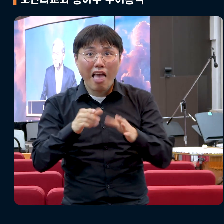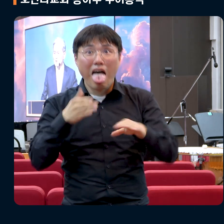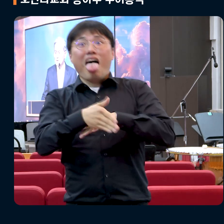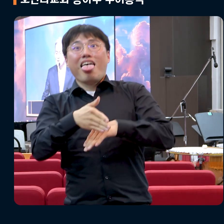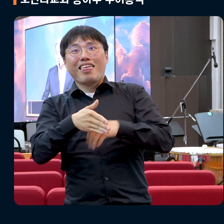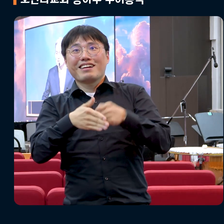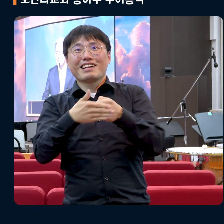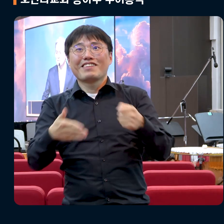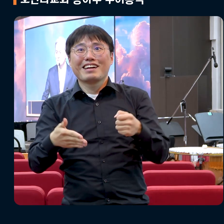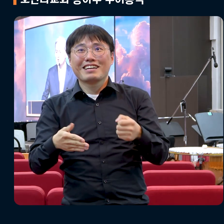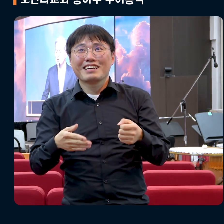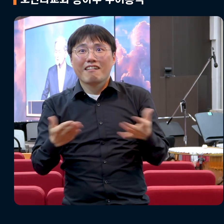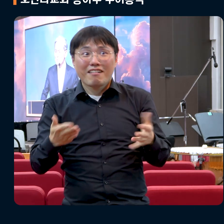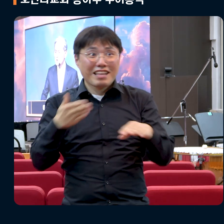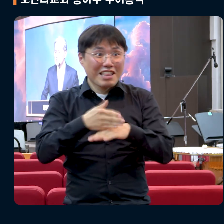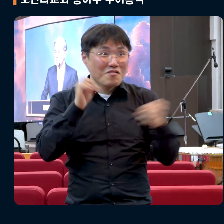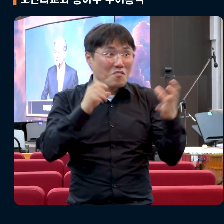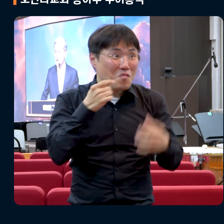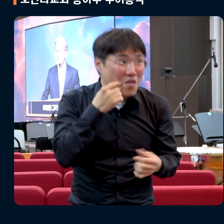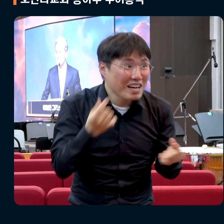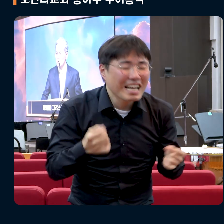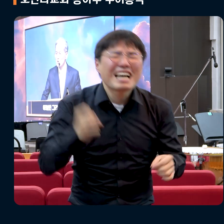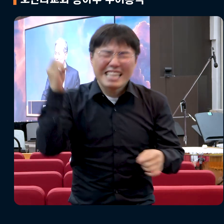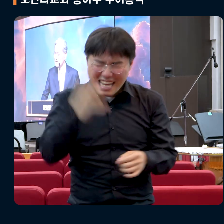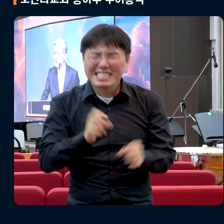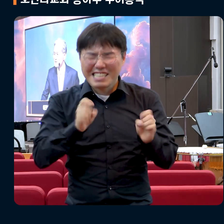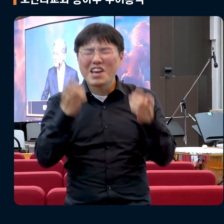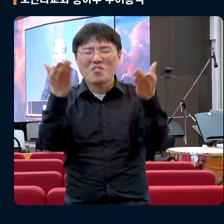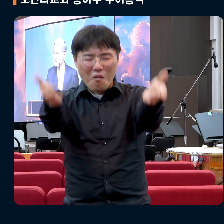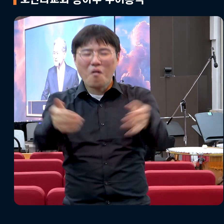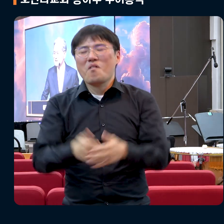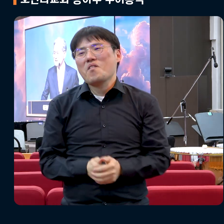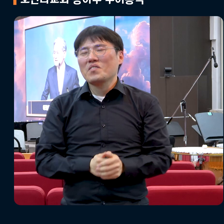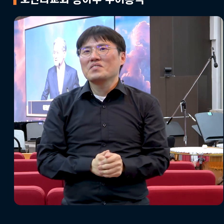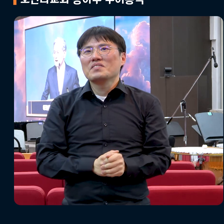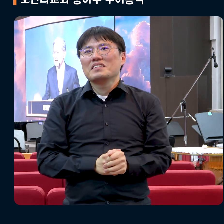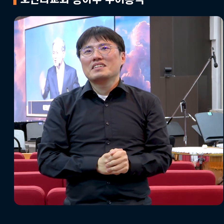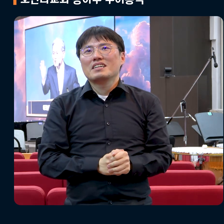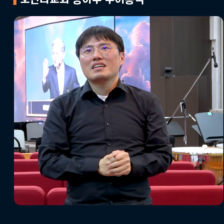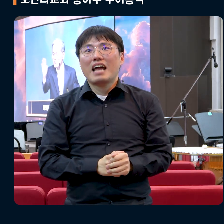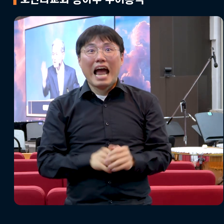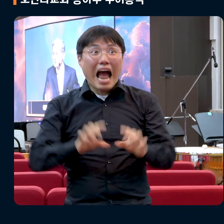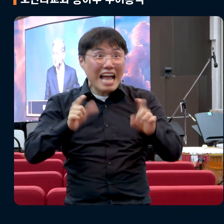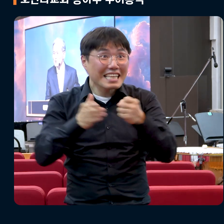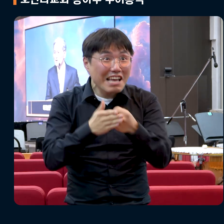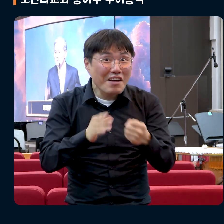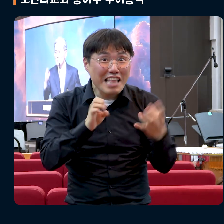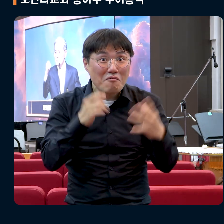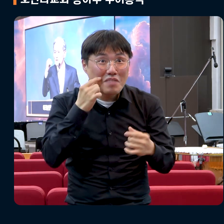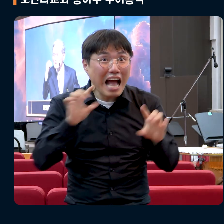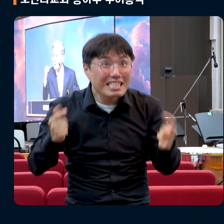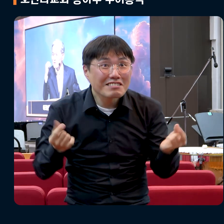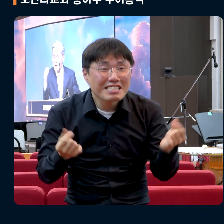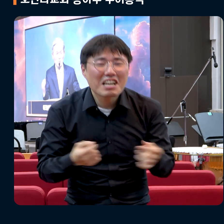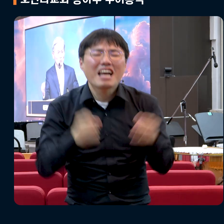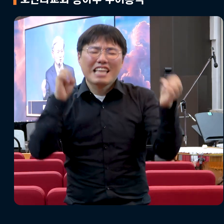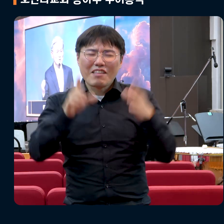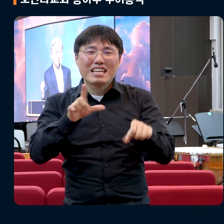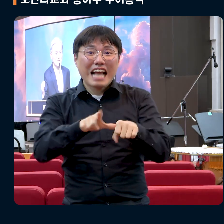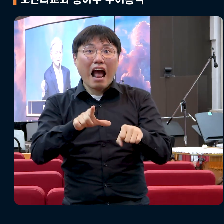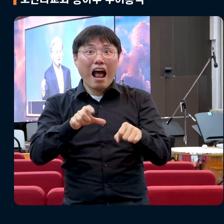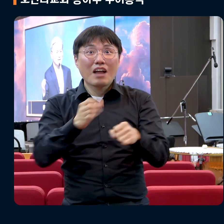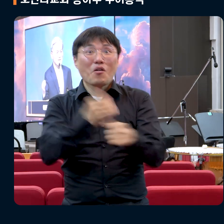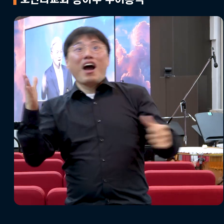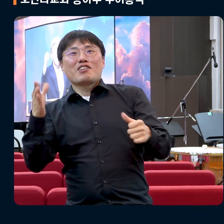대답할 타이밍을 놓쳐서 미처 대답을 못했으니까 다시 한번 기회를 드리겠습니다. 아니어서 그런 거 아니죠, 그렇죠? 다만